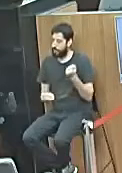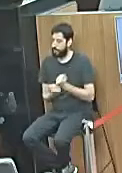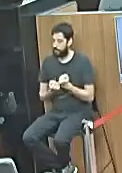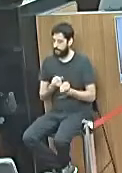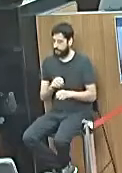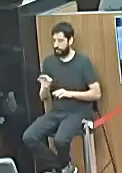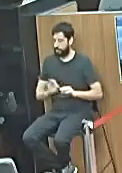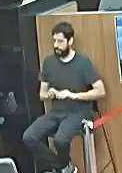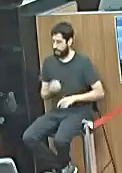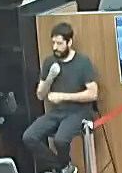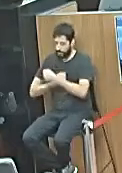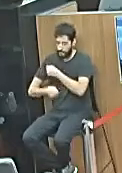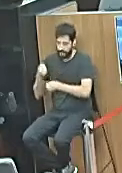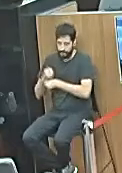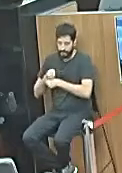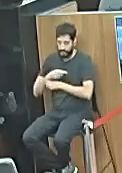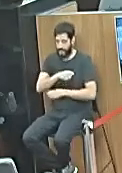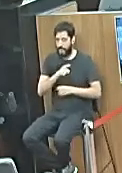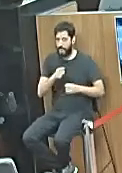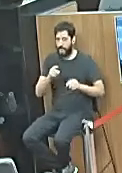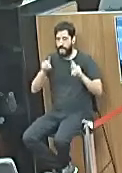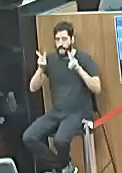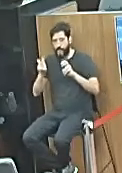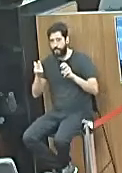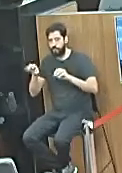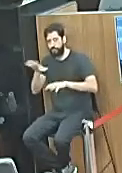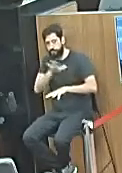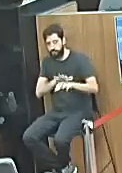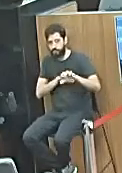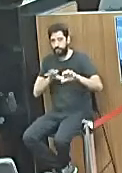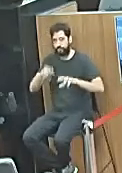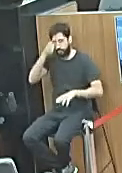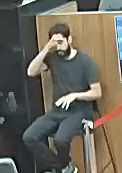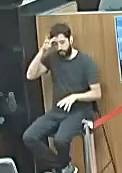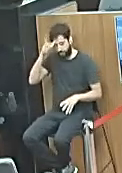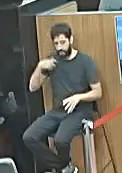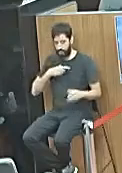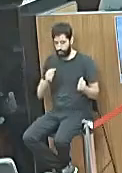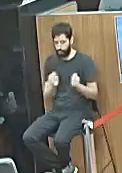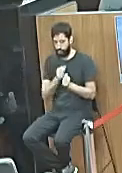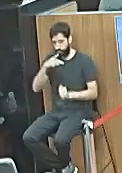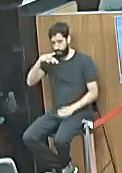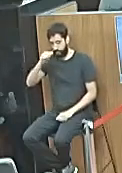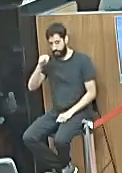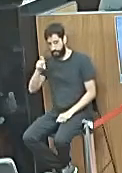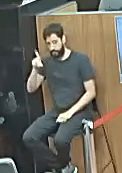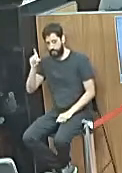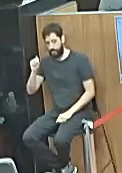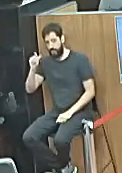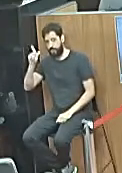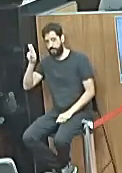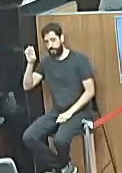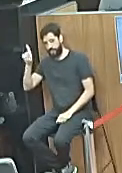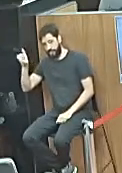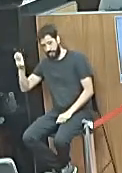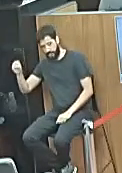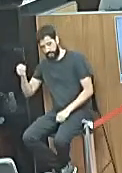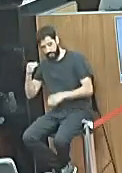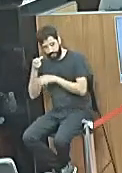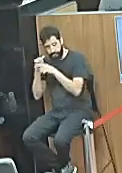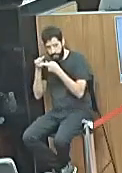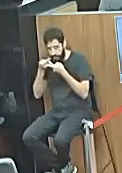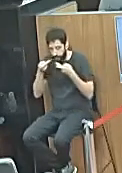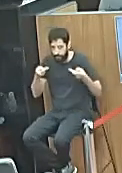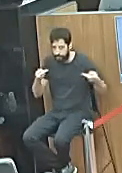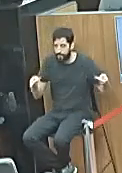ano passado a comissão de assuntos municipais e regionalização esteve lá com o paulo que é deputado paulo guedes visitando pelo aço e fazendo a